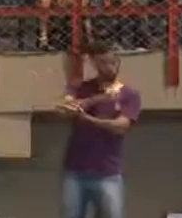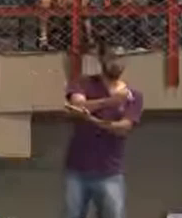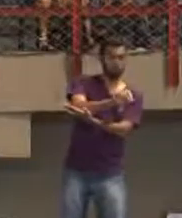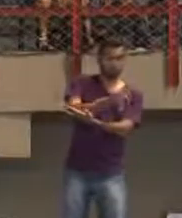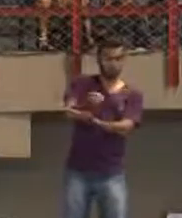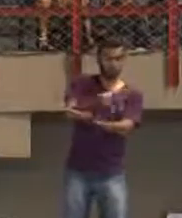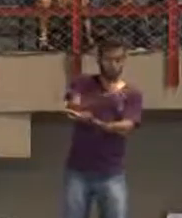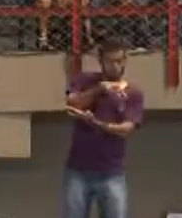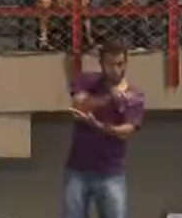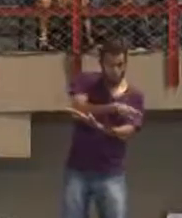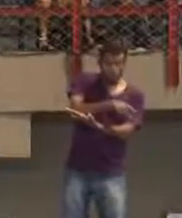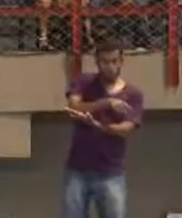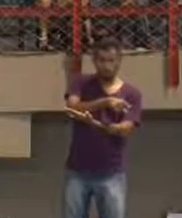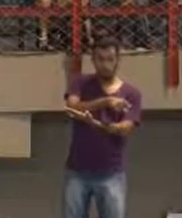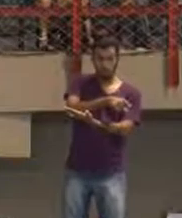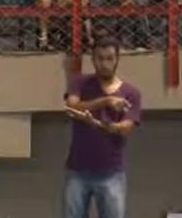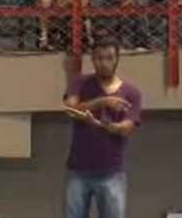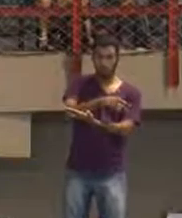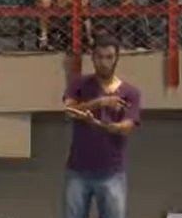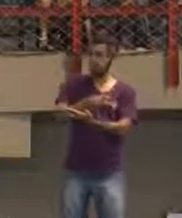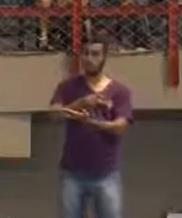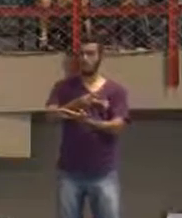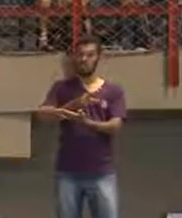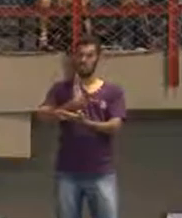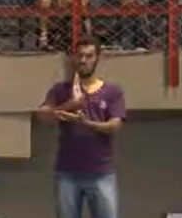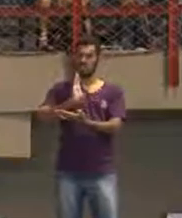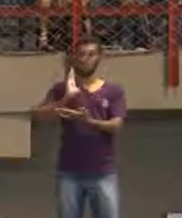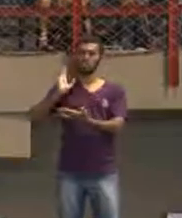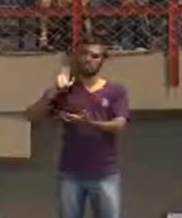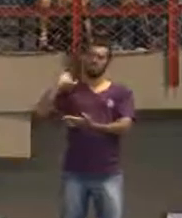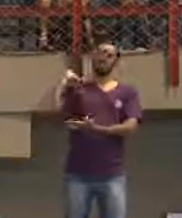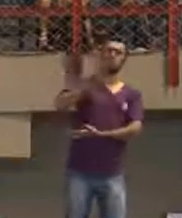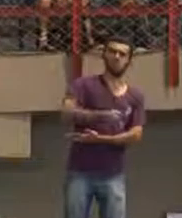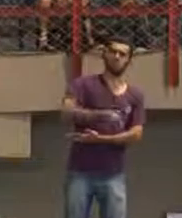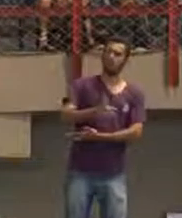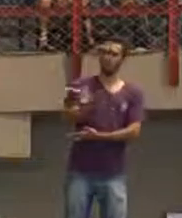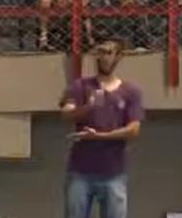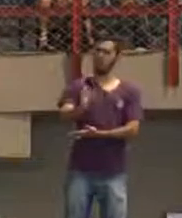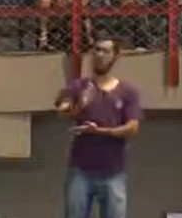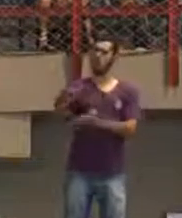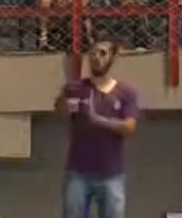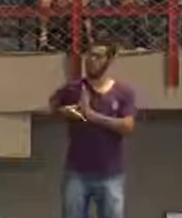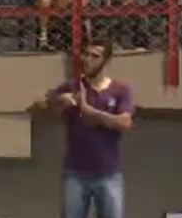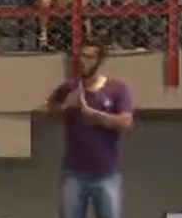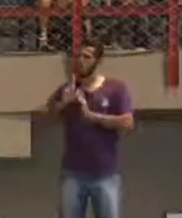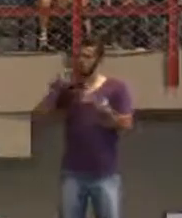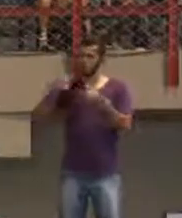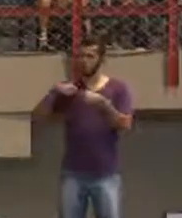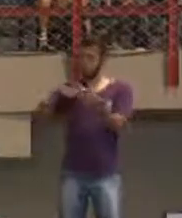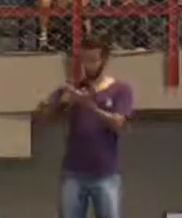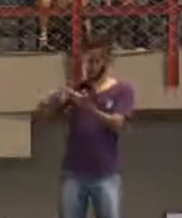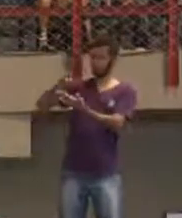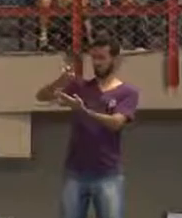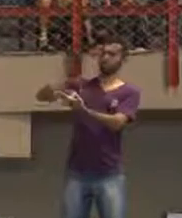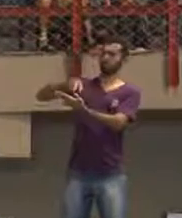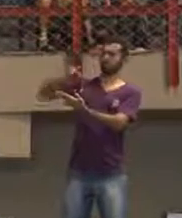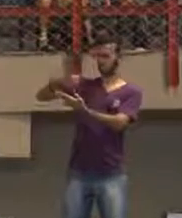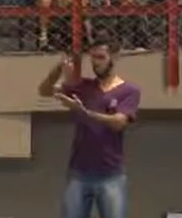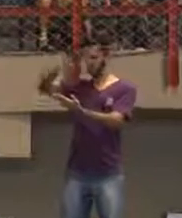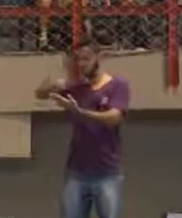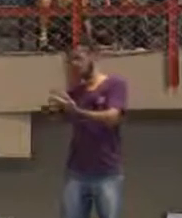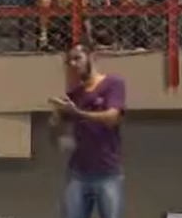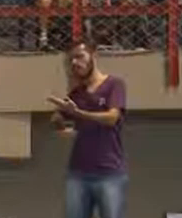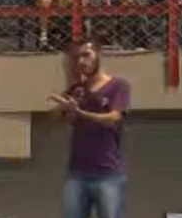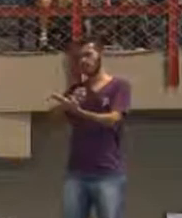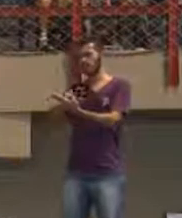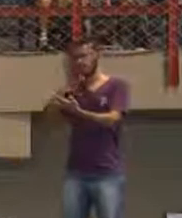folha definitiva antes de revisar o rascunho. E esse rascunho